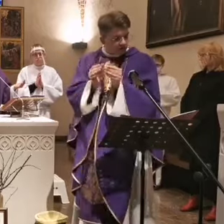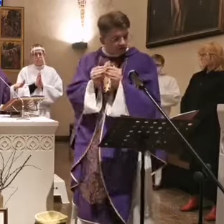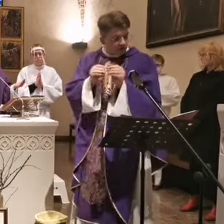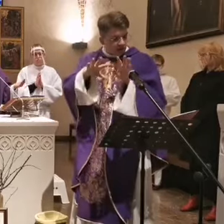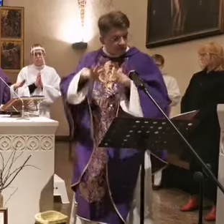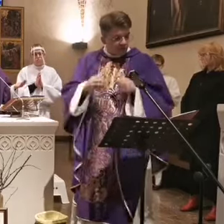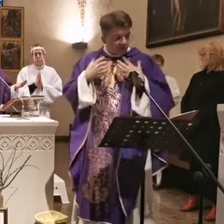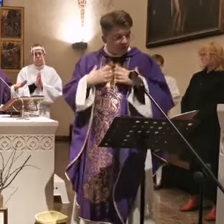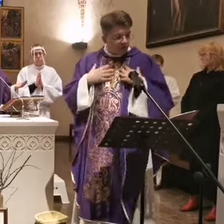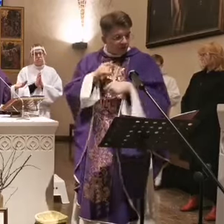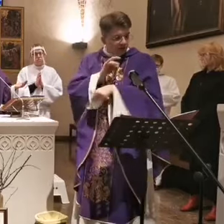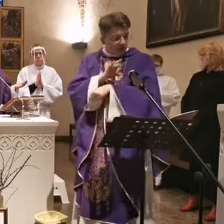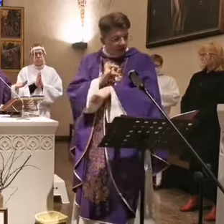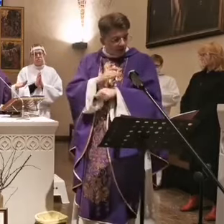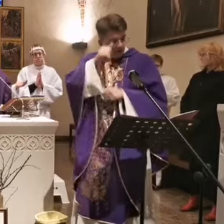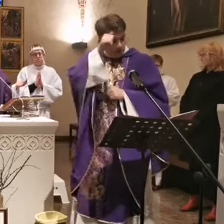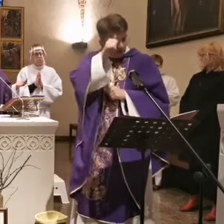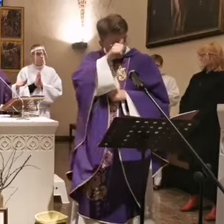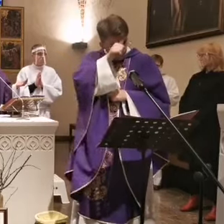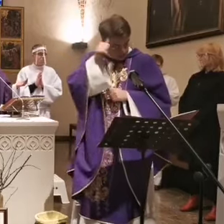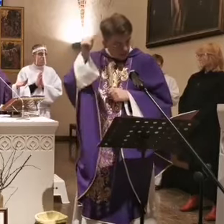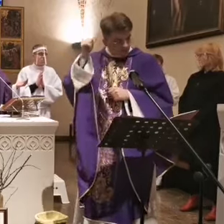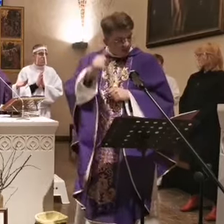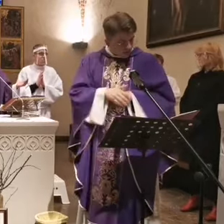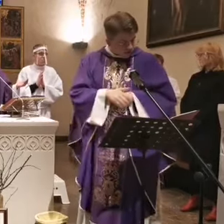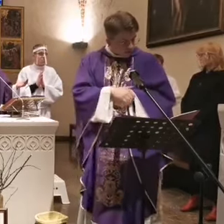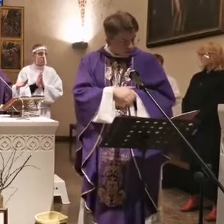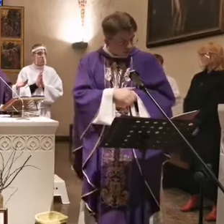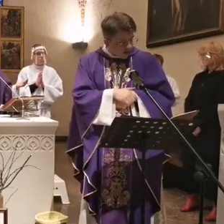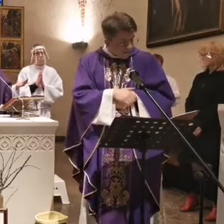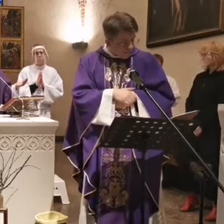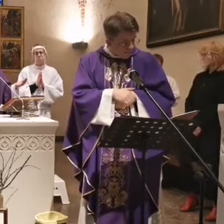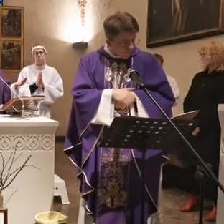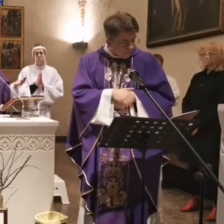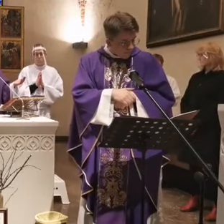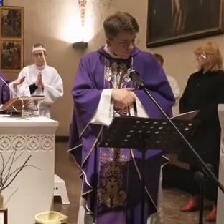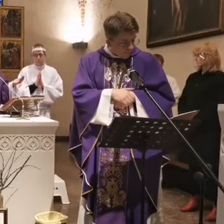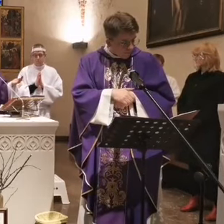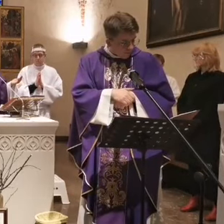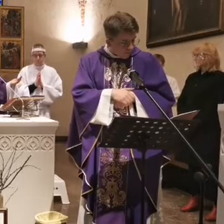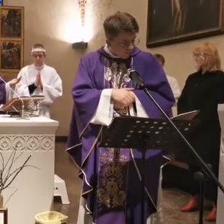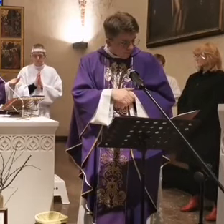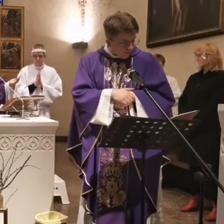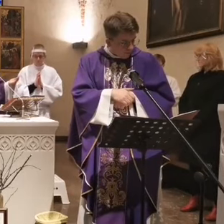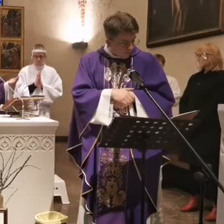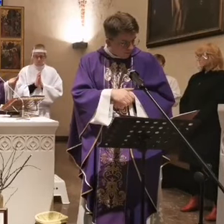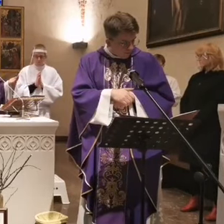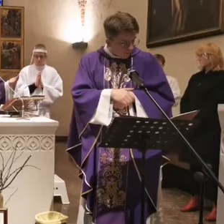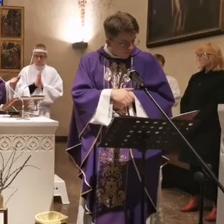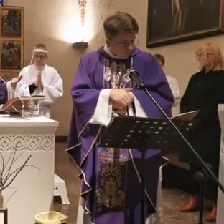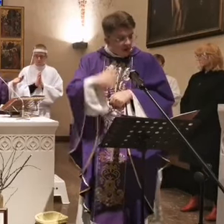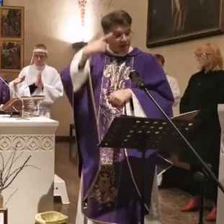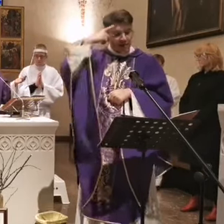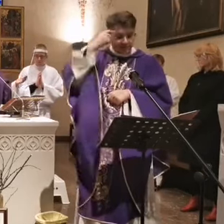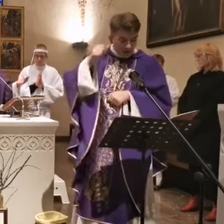nas wszystkich, przyjmujących ciało i krew Chrystusa. Spirito Santo, cielunisti in sua